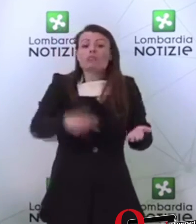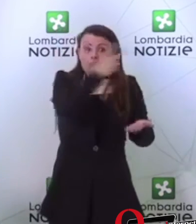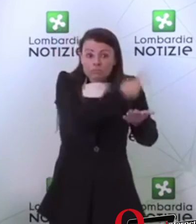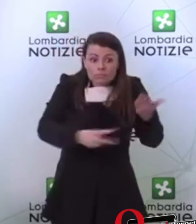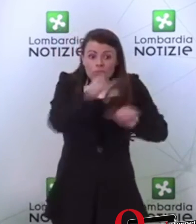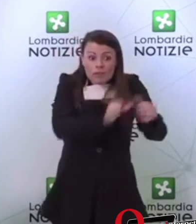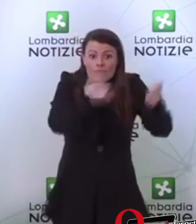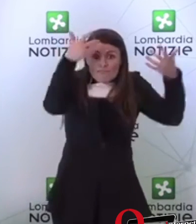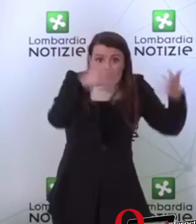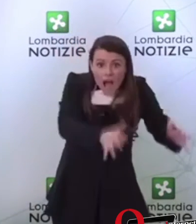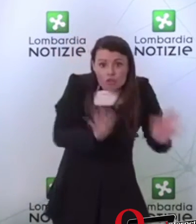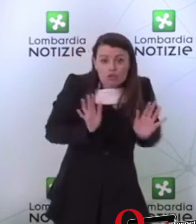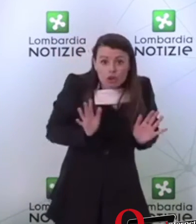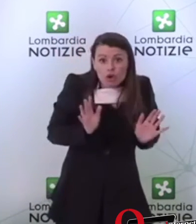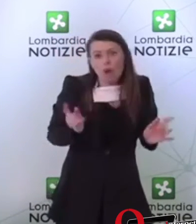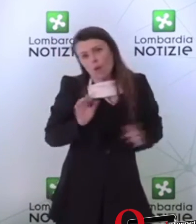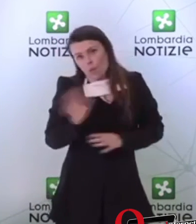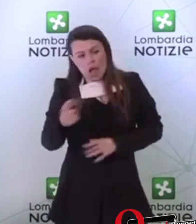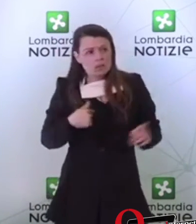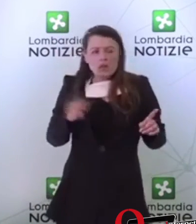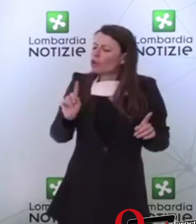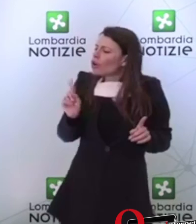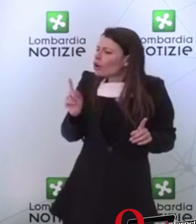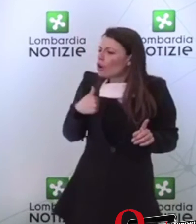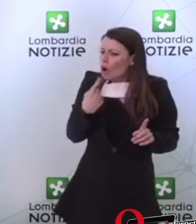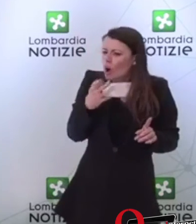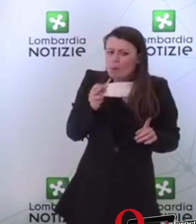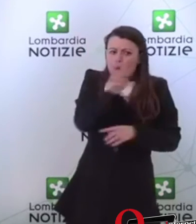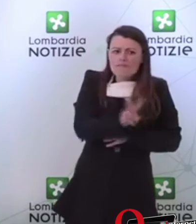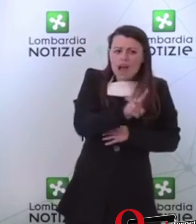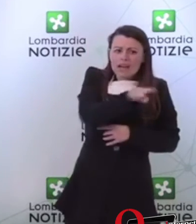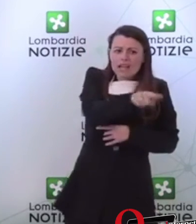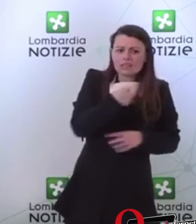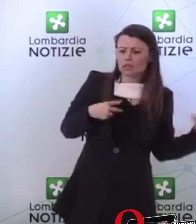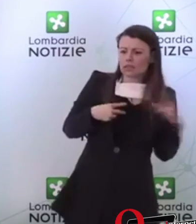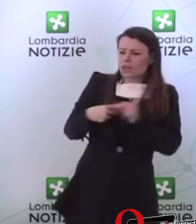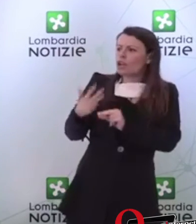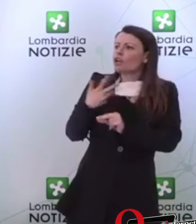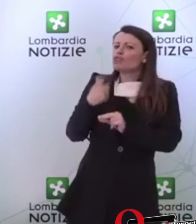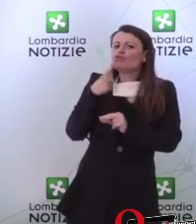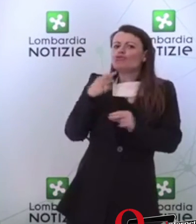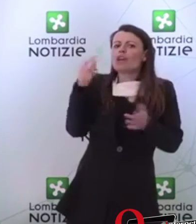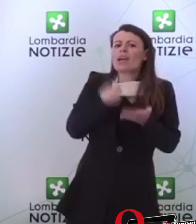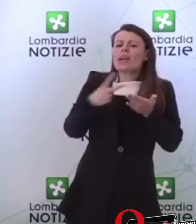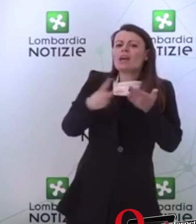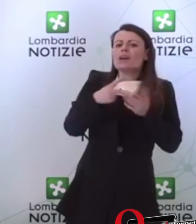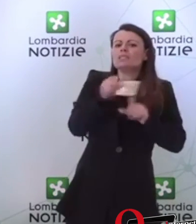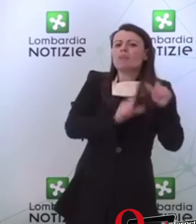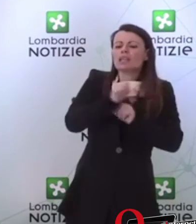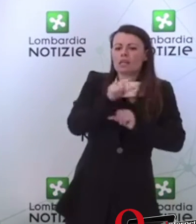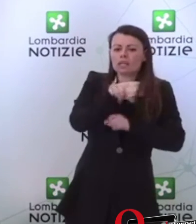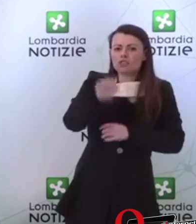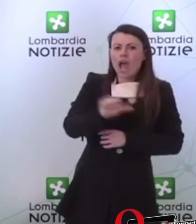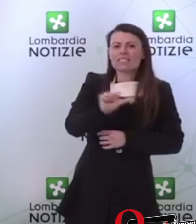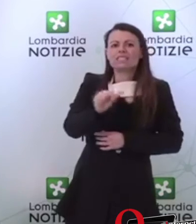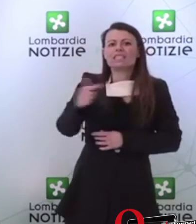No, è all'ospedale di Varese, cioè a Varese ci sono, c'è questa sperimentazione in corso, a Varese, Milano e